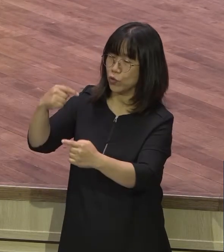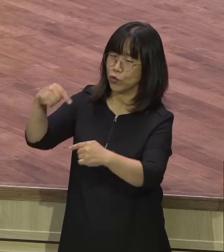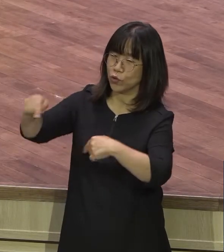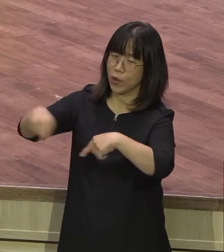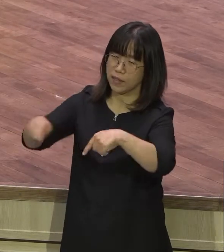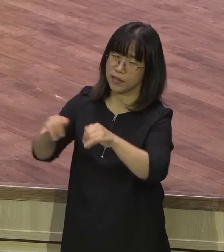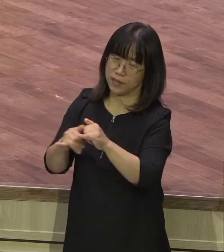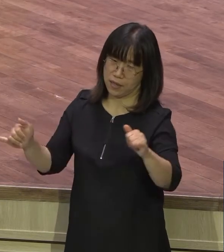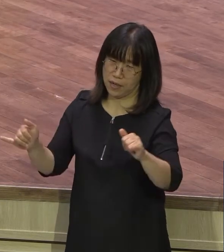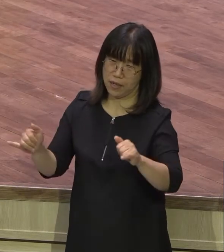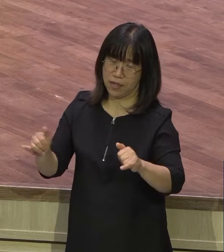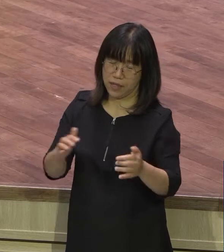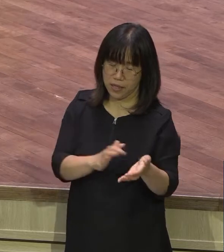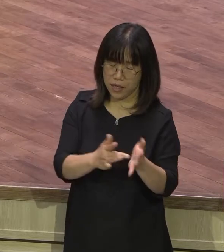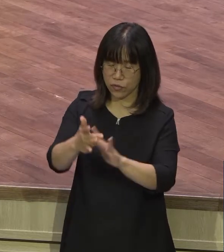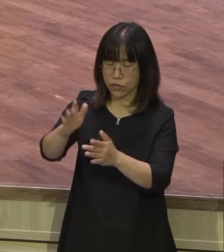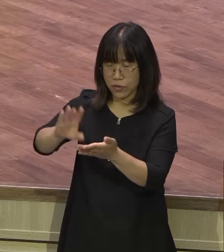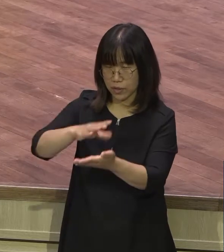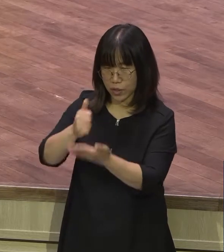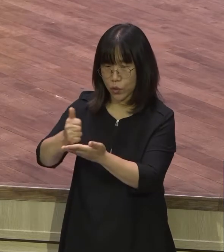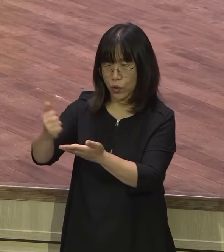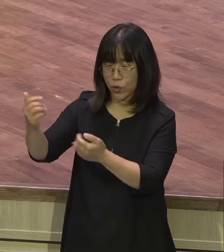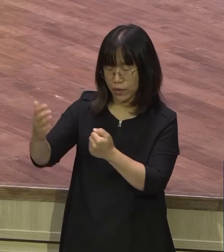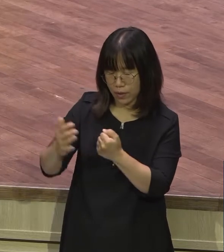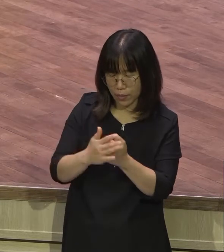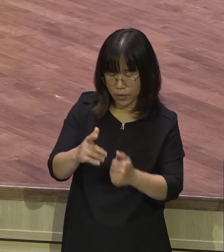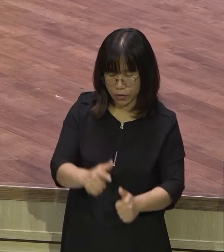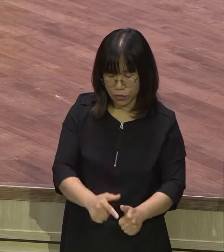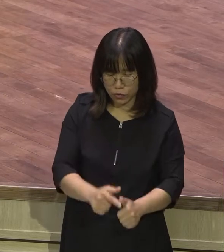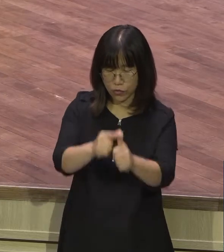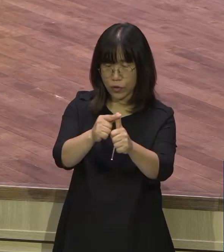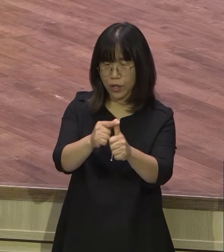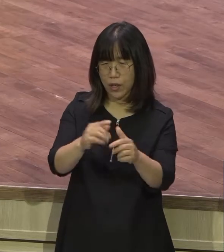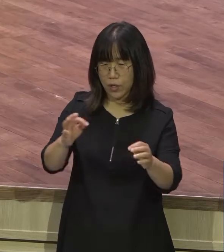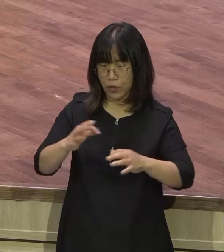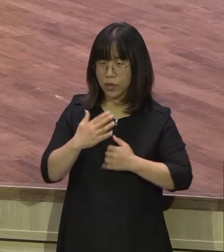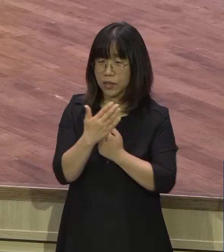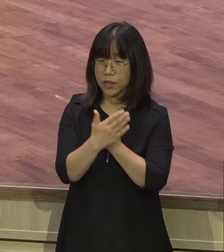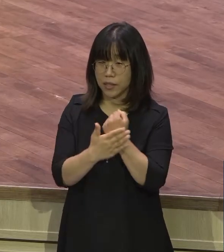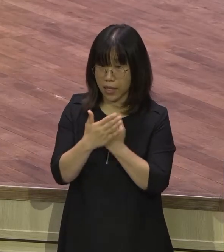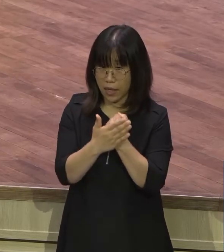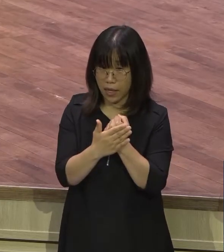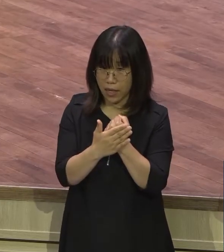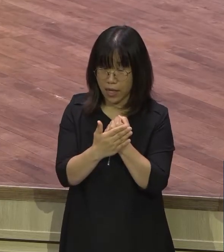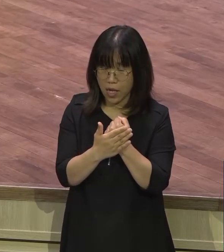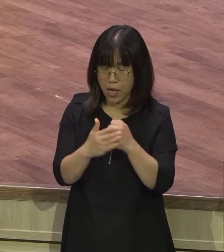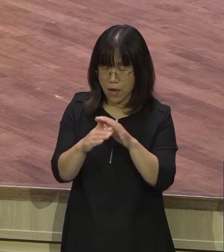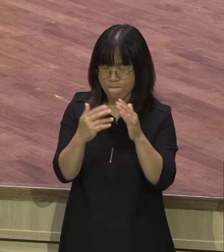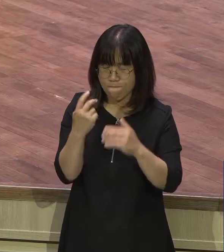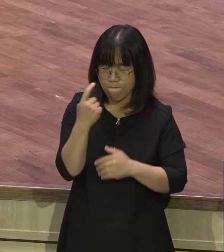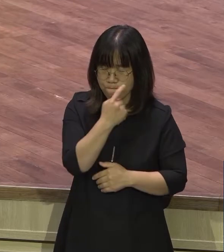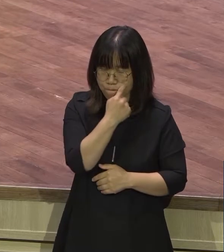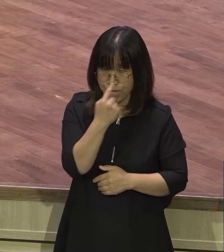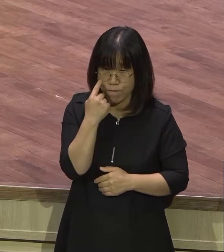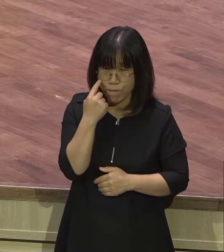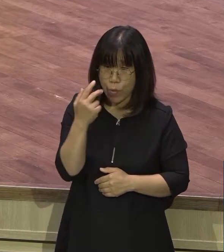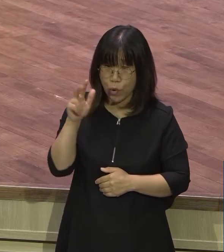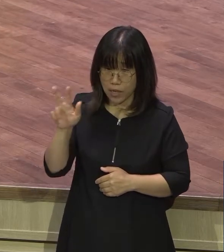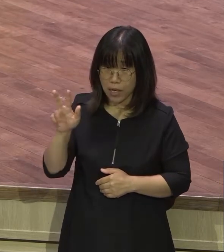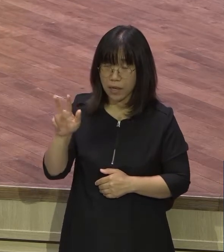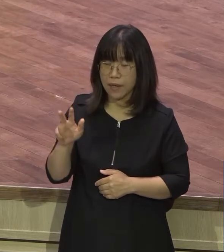예수 거리도를 통해 주어진 구원의 놀라운 은혜와 완벽한 보장된 우리의 삶에 대한